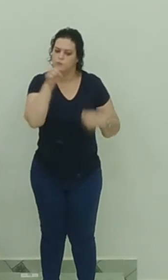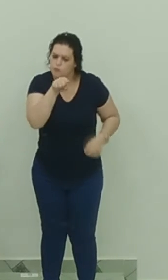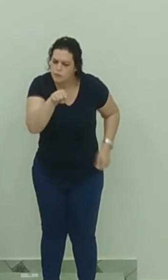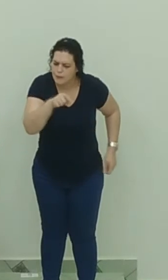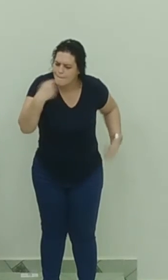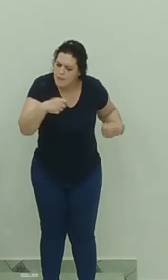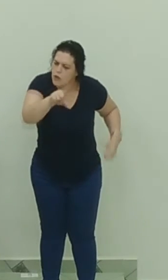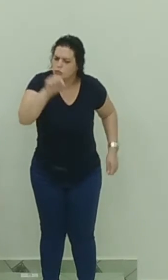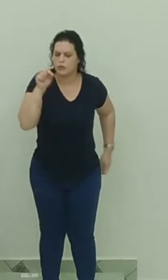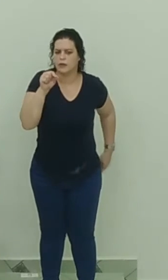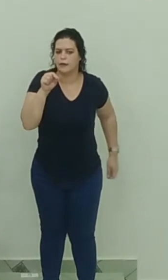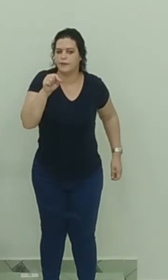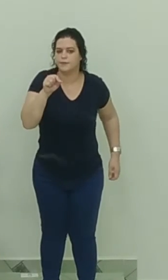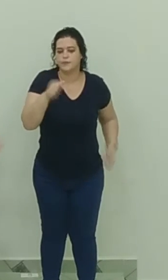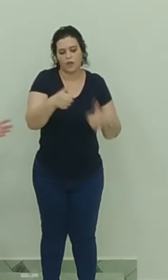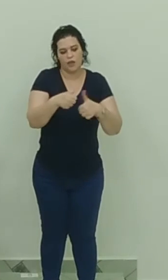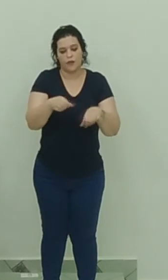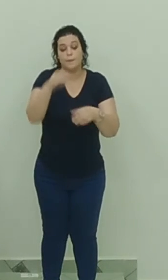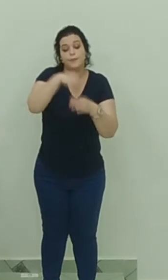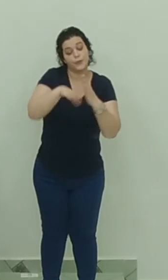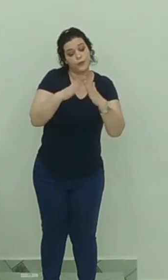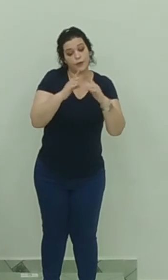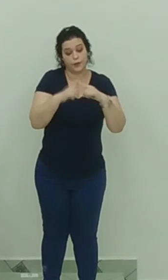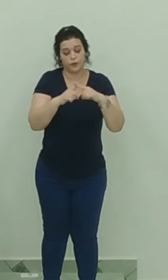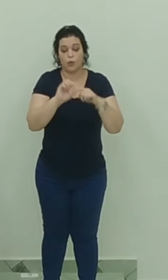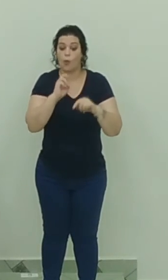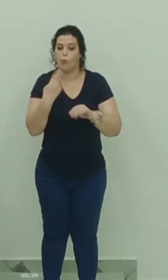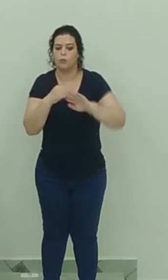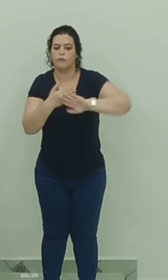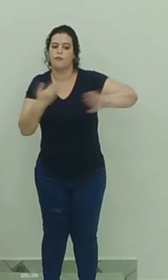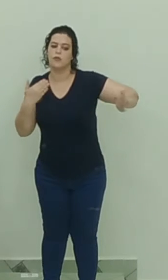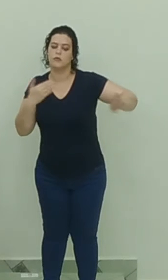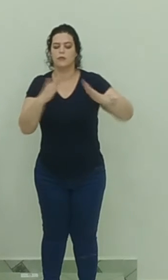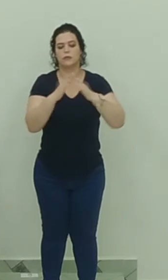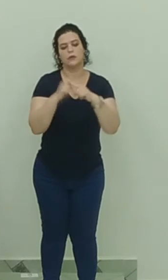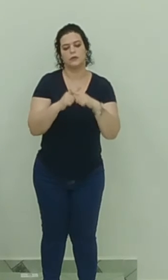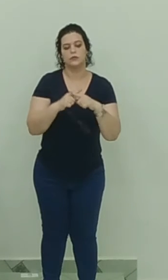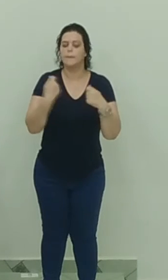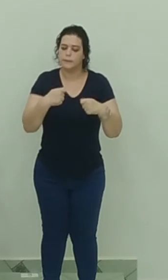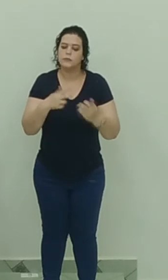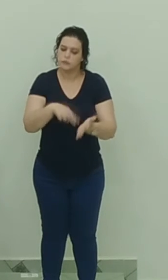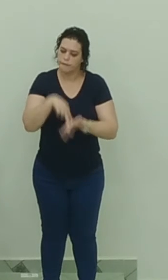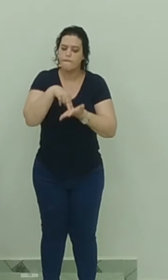Vai ficar na igreja ou fora da igreja? Decida. Tome uma posição.